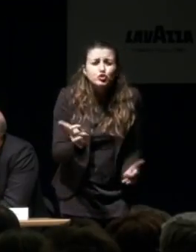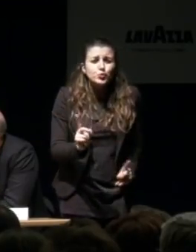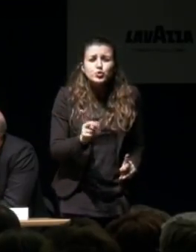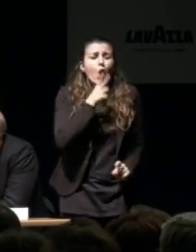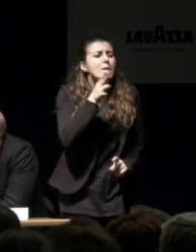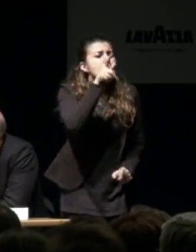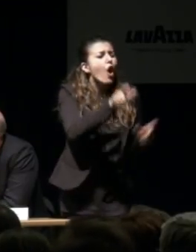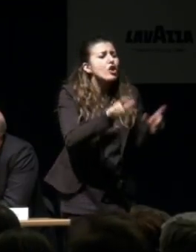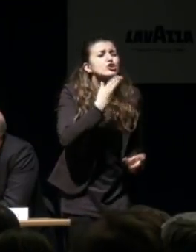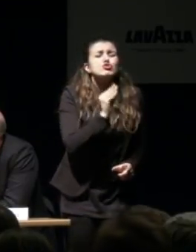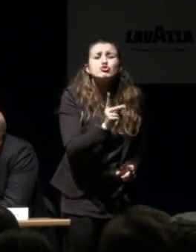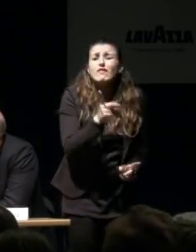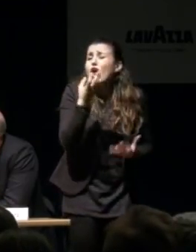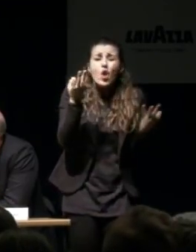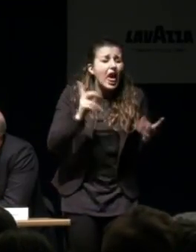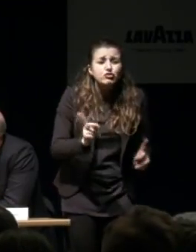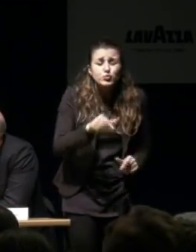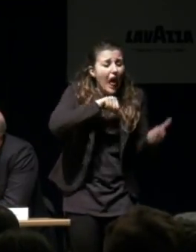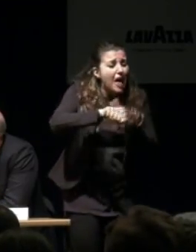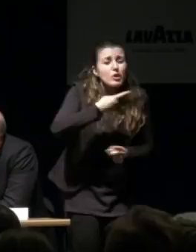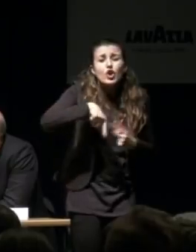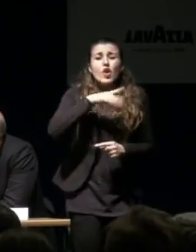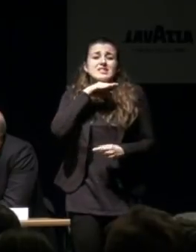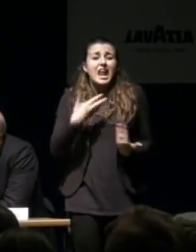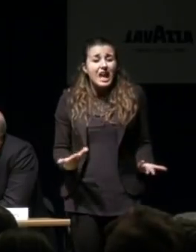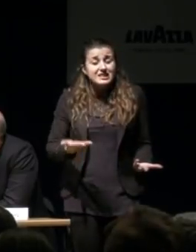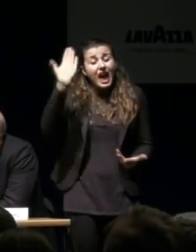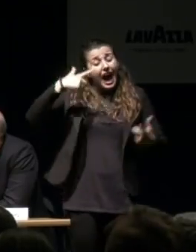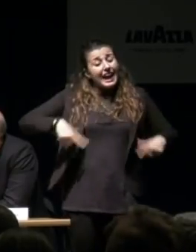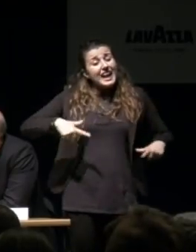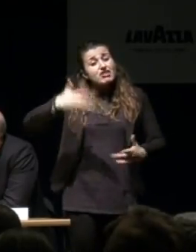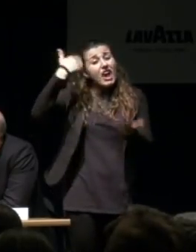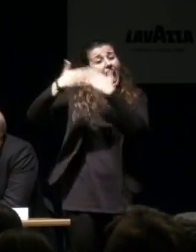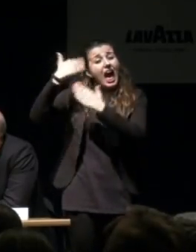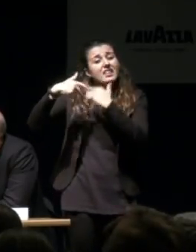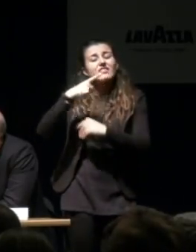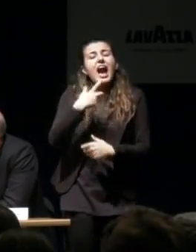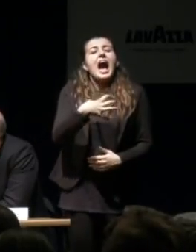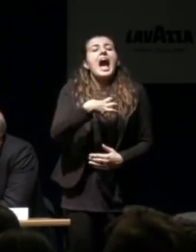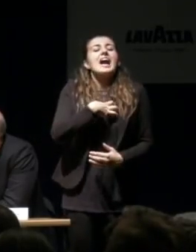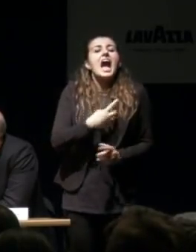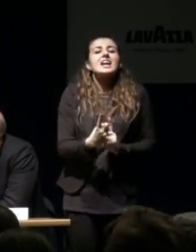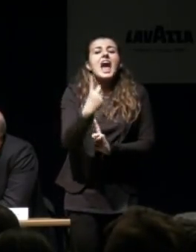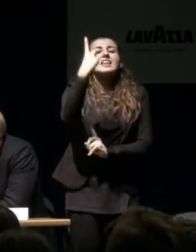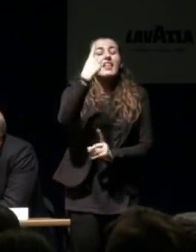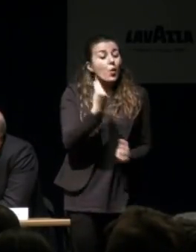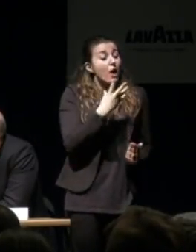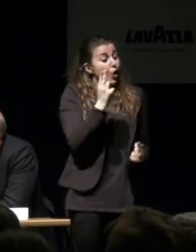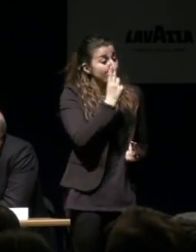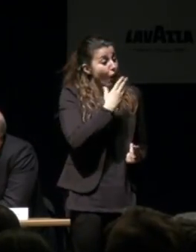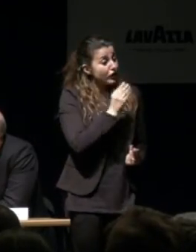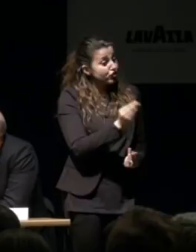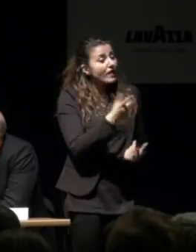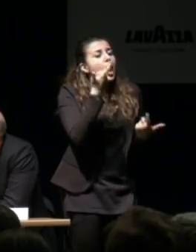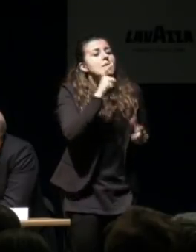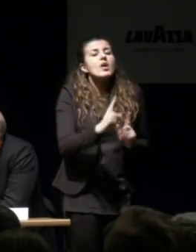al posto nostro i greci antichi dicevano cari agli dei un umore giovane perché gli dèi